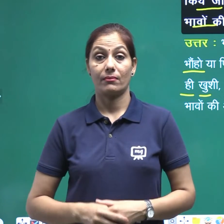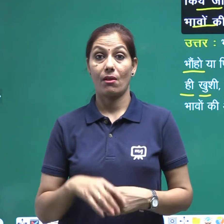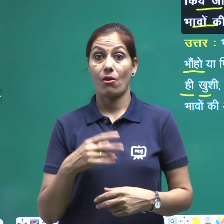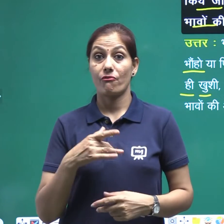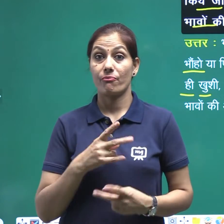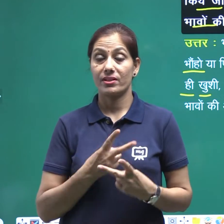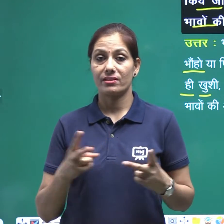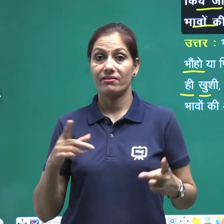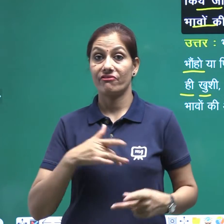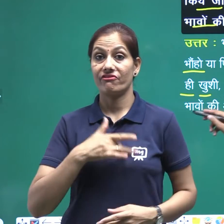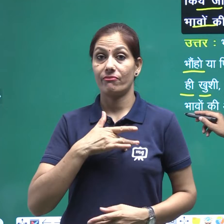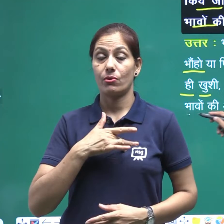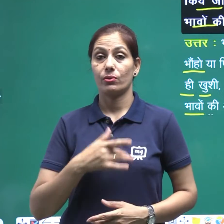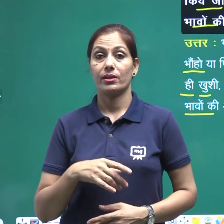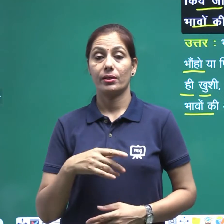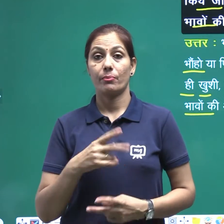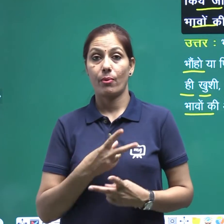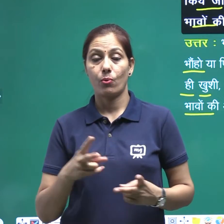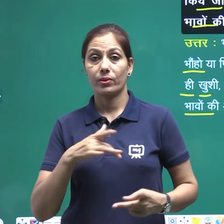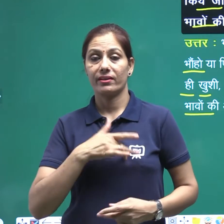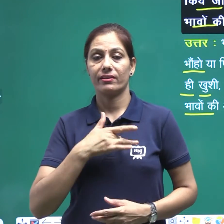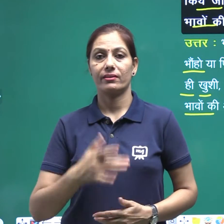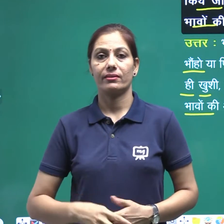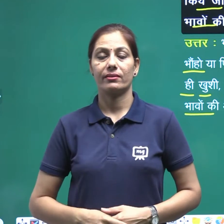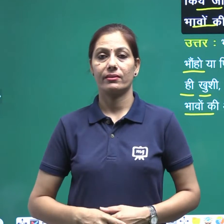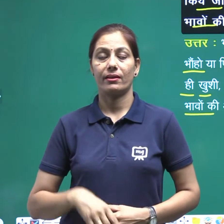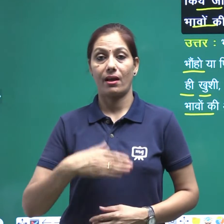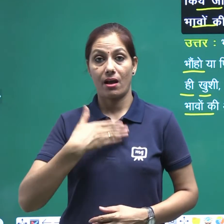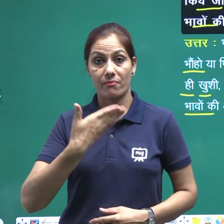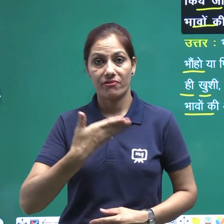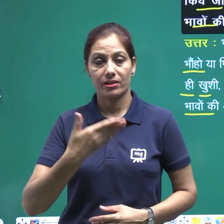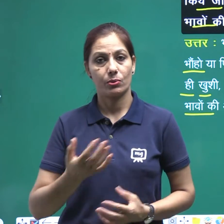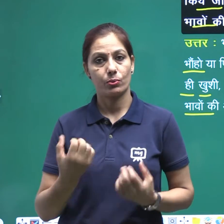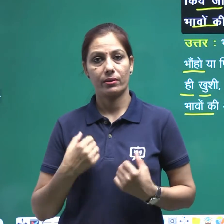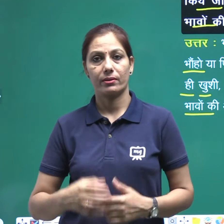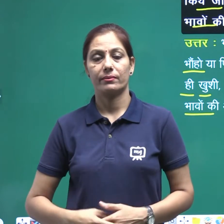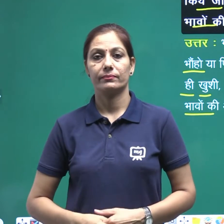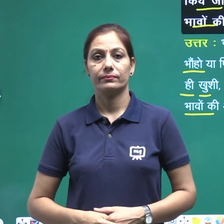विभत्स आदि भावों की अभिव्यक्ति हुई है।